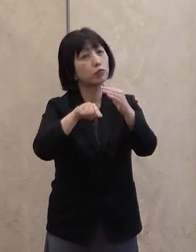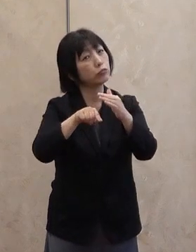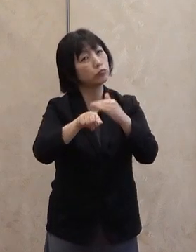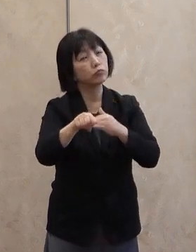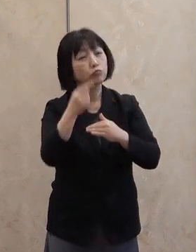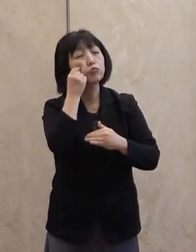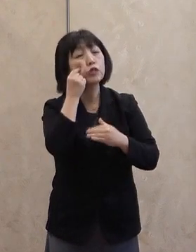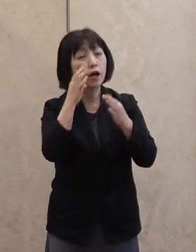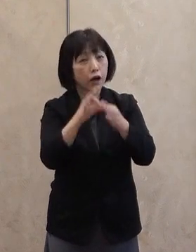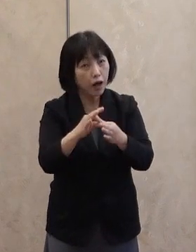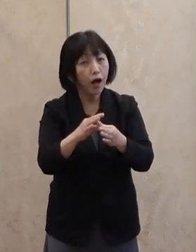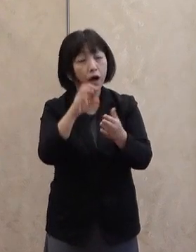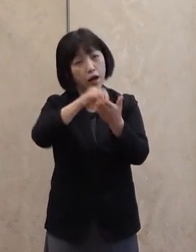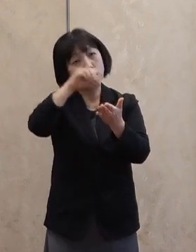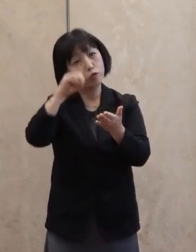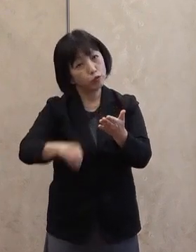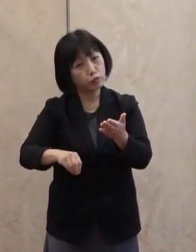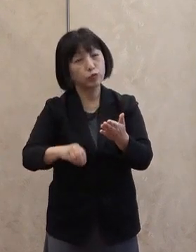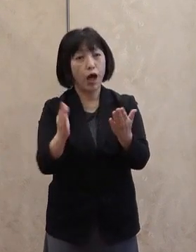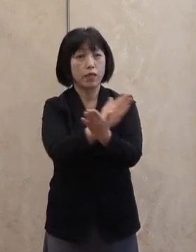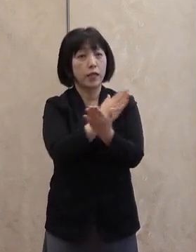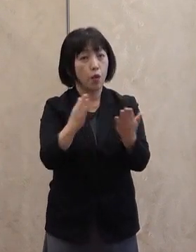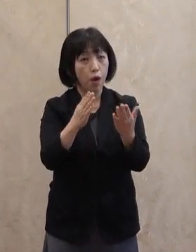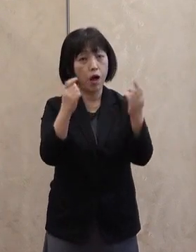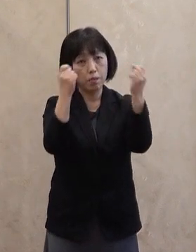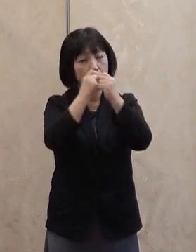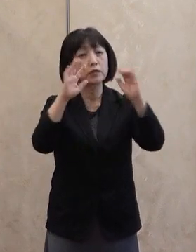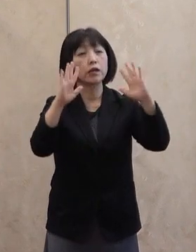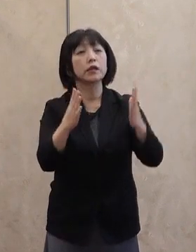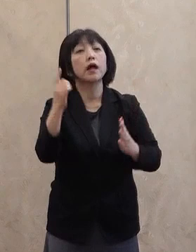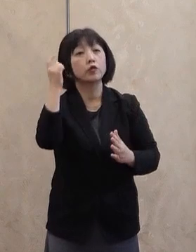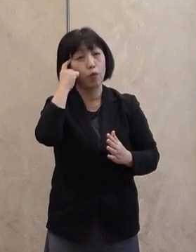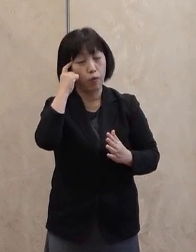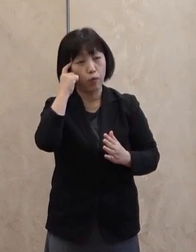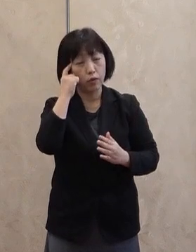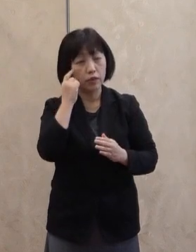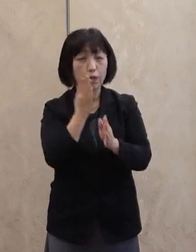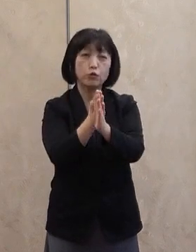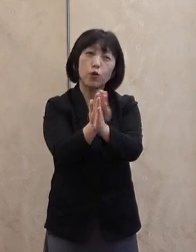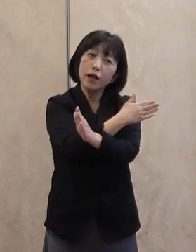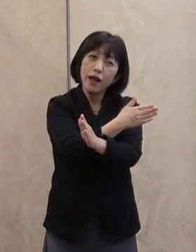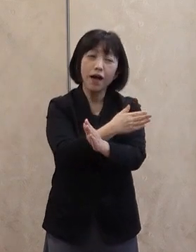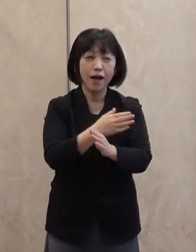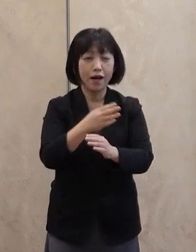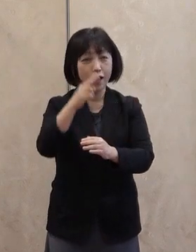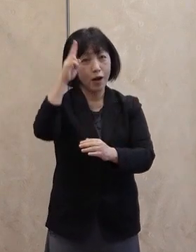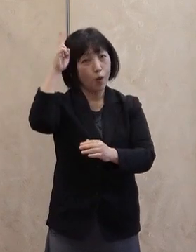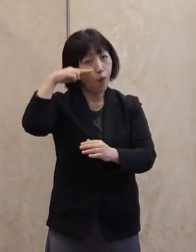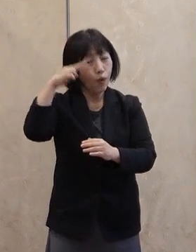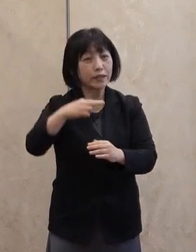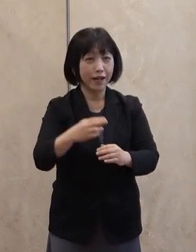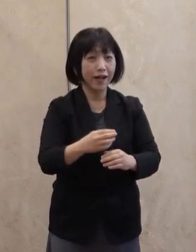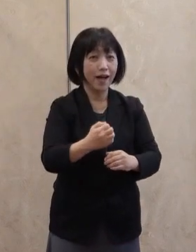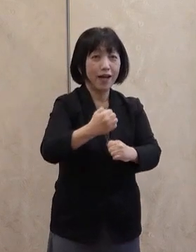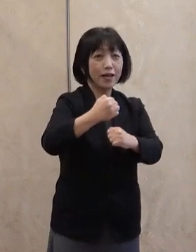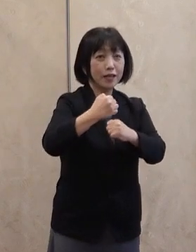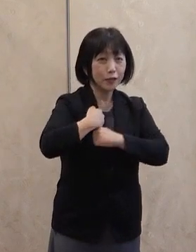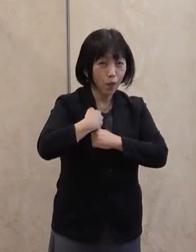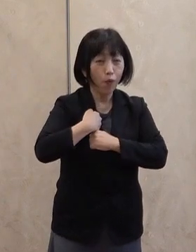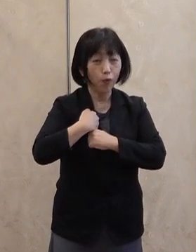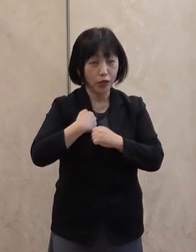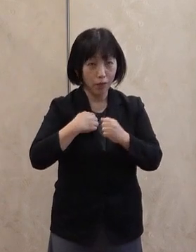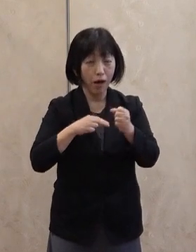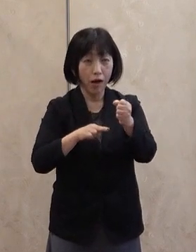判断としては間違ってないというふうに思います。ただその後この大阪と兵庫においてはこの N501 の変異株、ここ